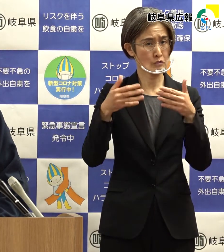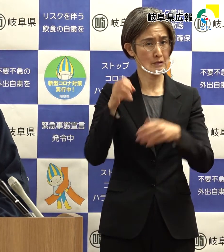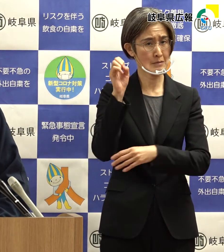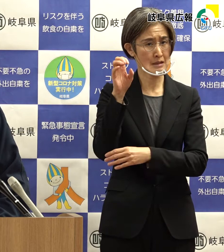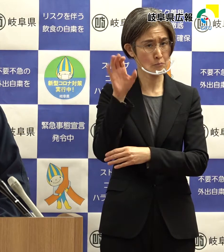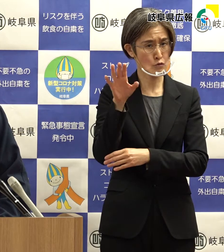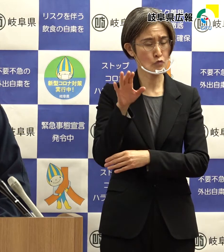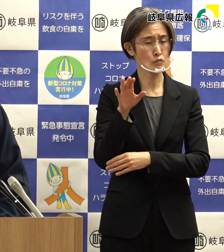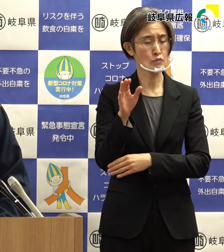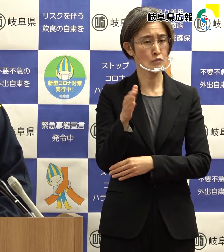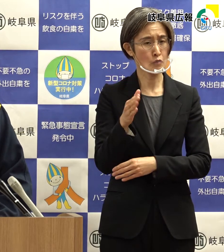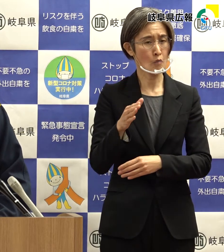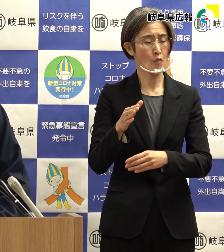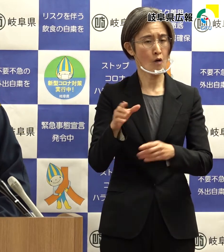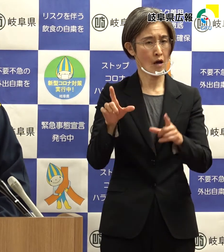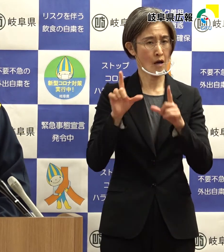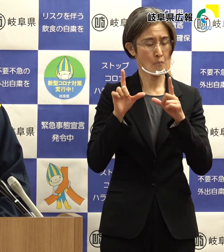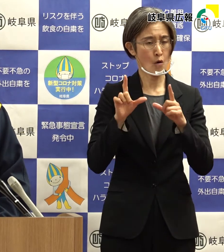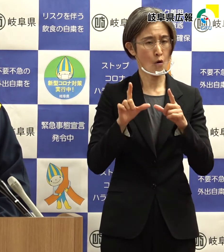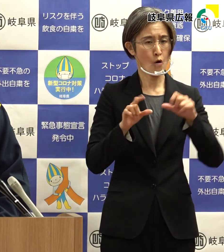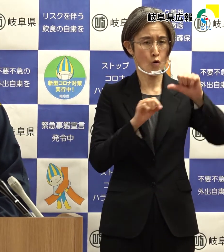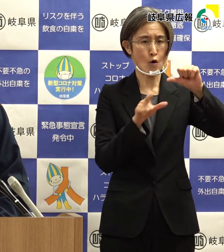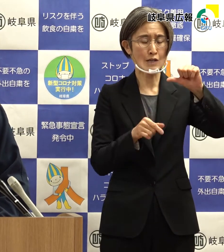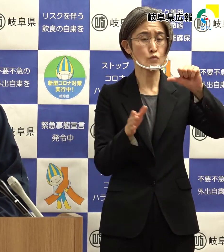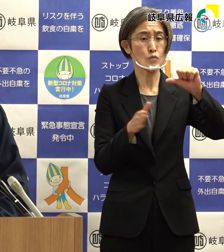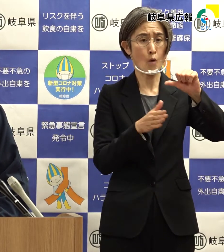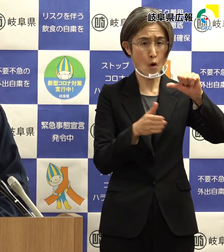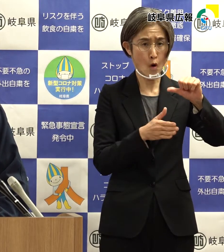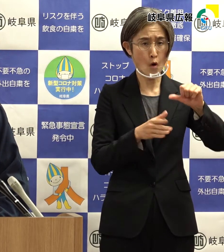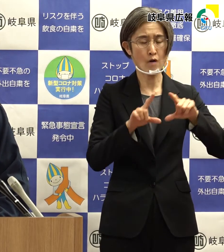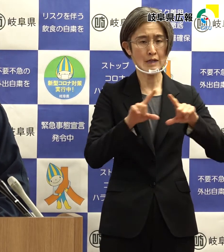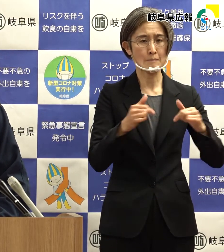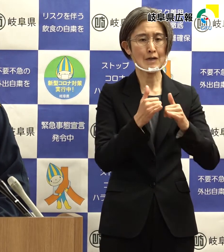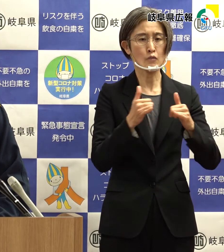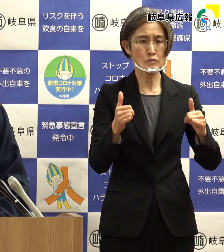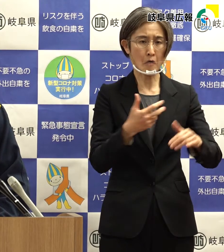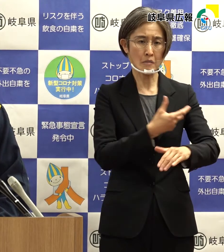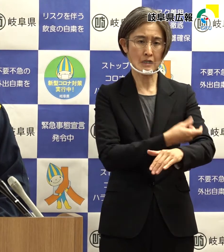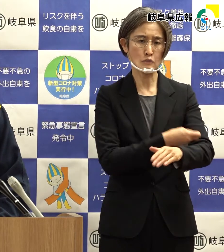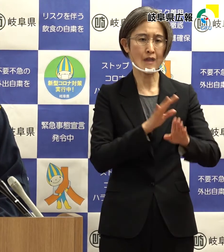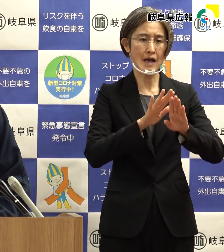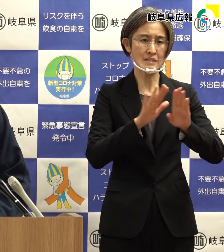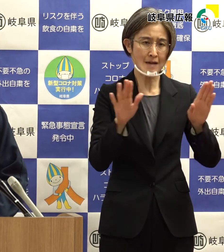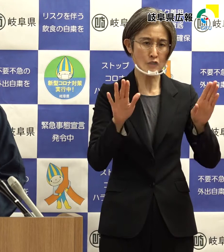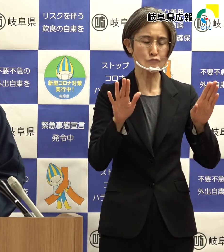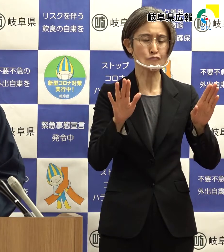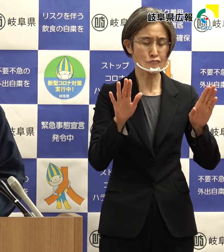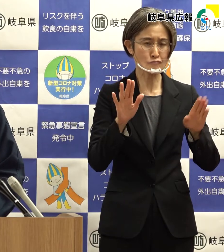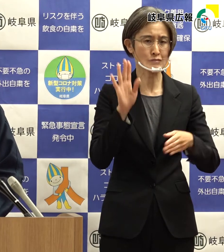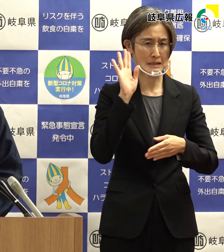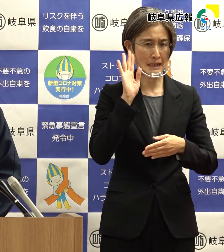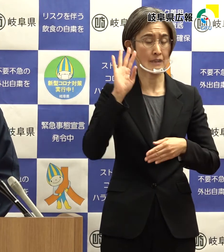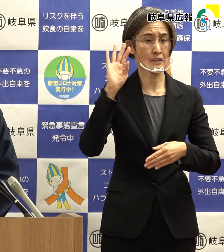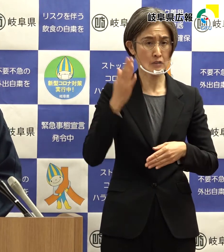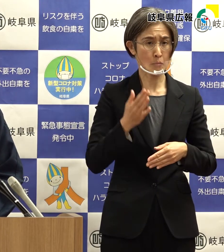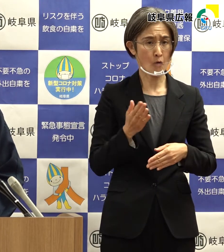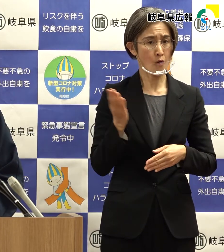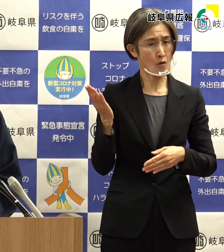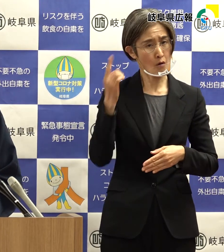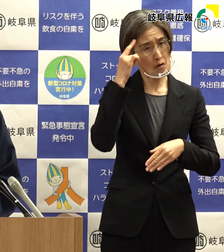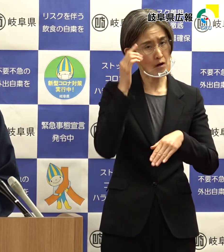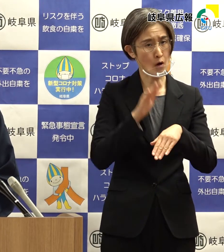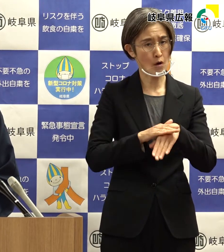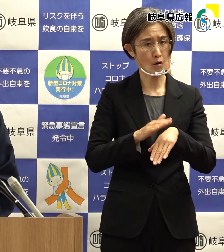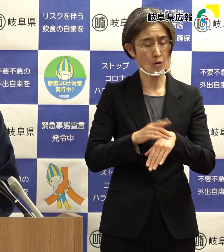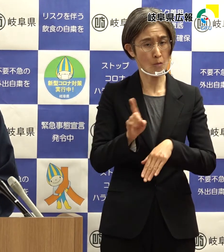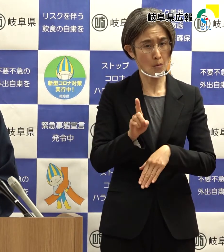向けの接種を始めるというのがありましたけども、はいはい、その時期については、はい、知事はどのように受け止められましたか。 いや、まあ、昨日もあの